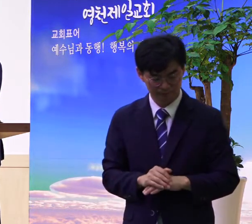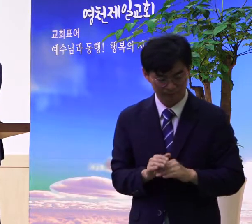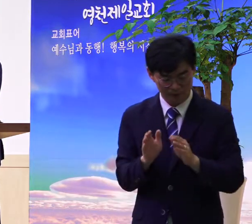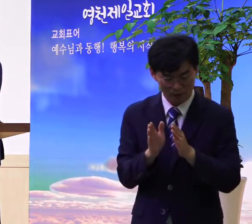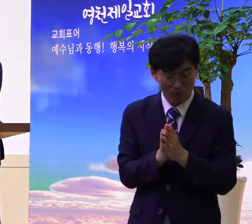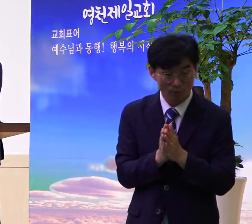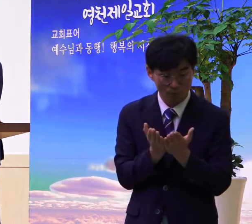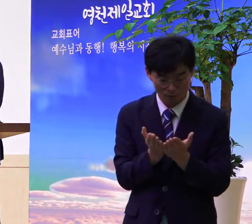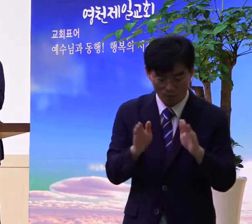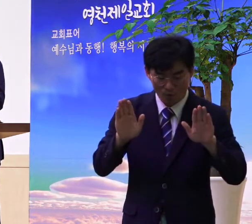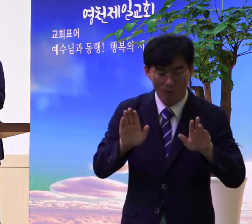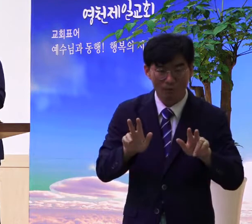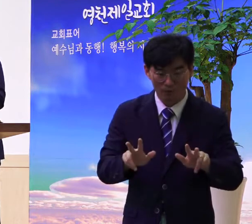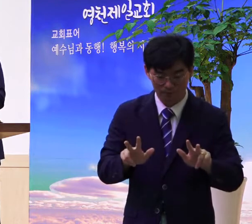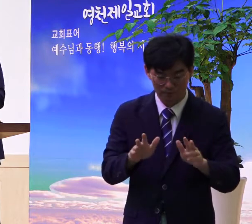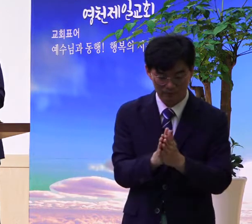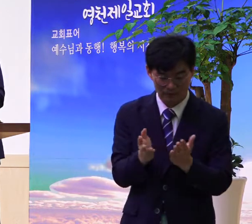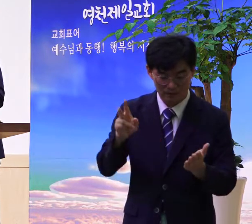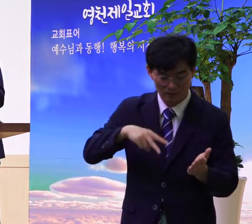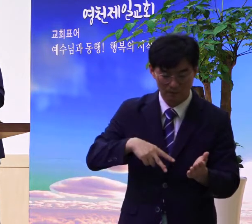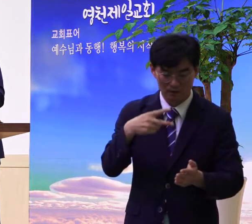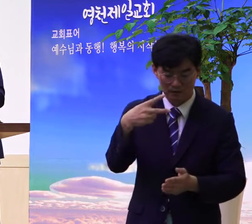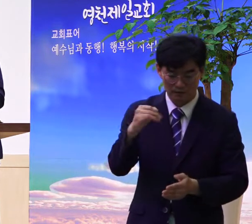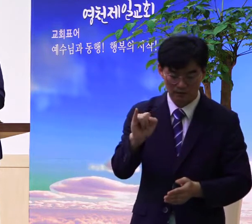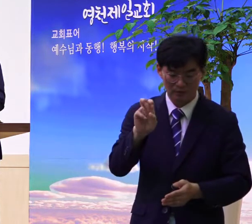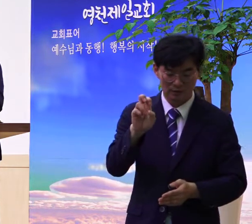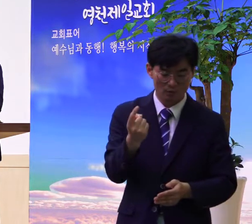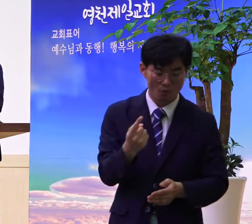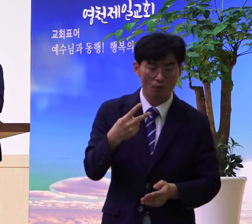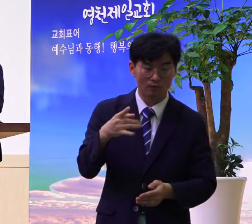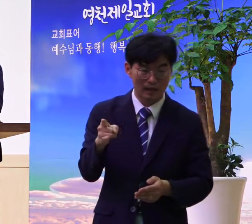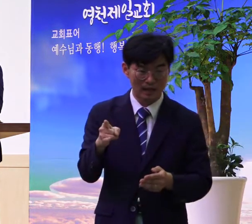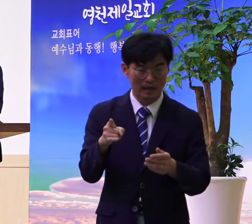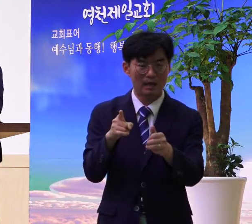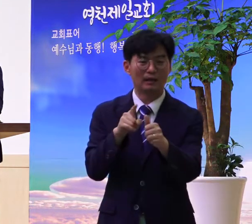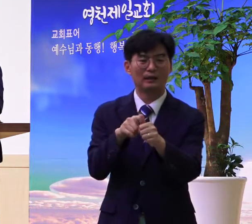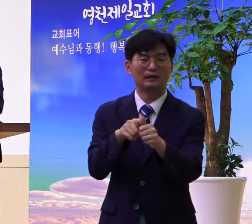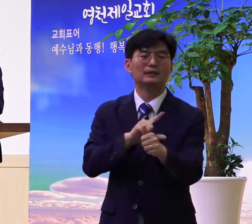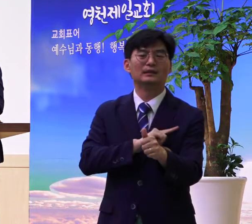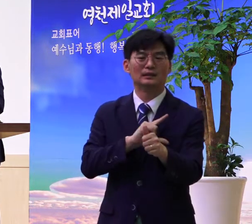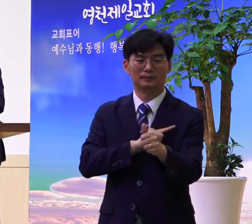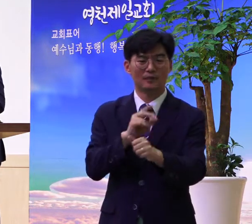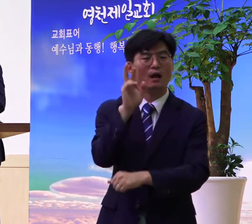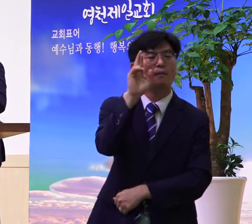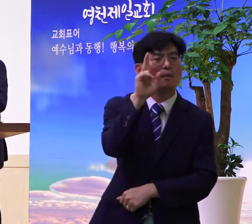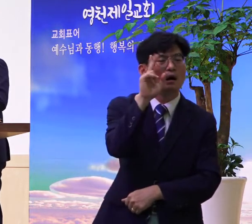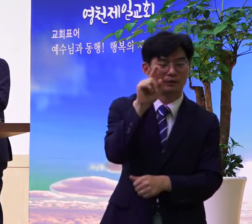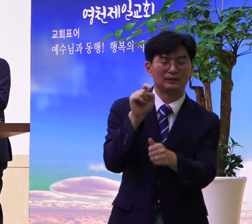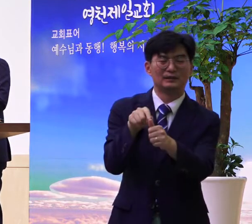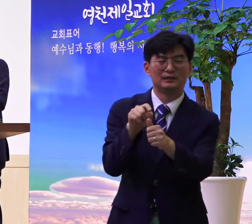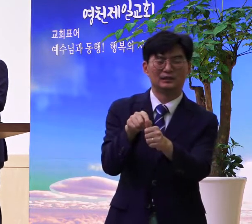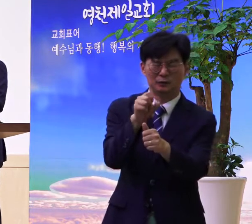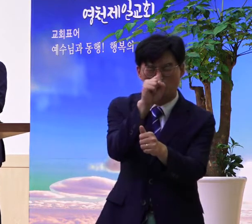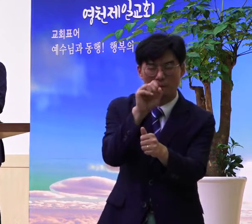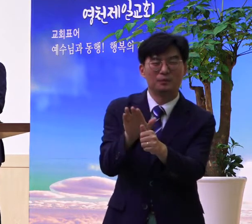디모데후서는 사도 바울이 여러 개의 신약의 편지들을 썼는데 그 중에 가장 마지막에 썼다고 알려져